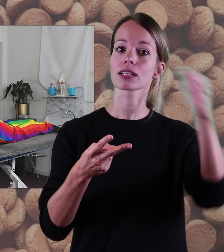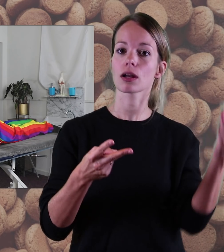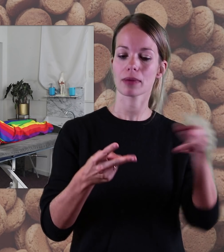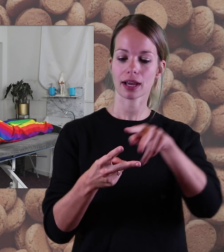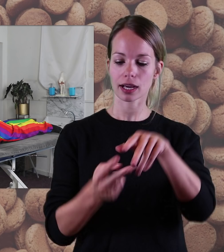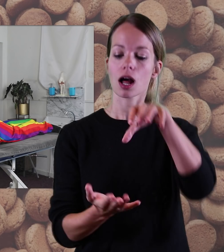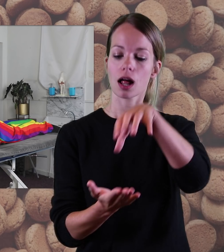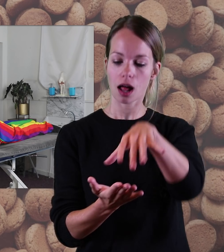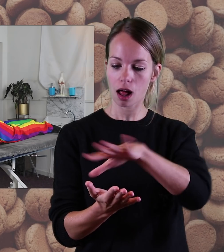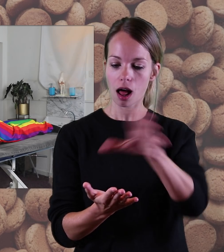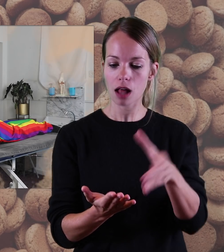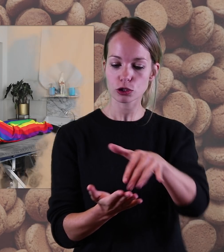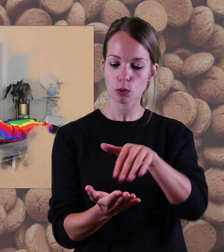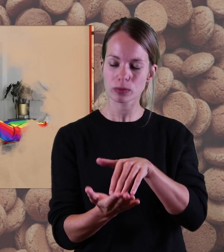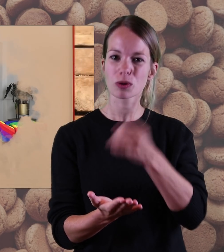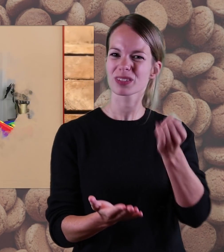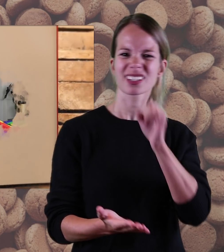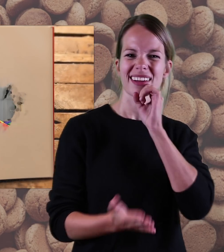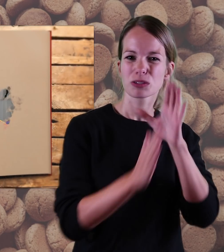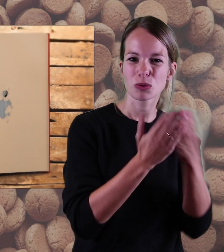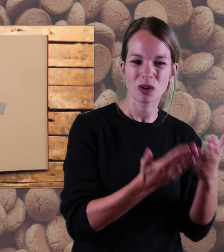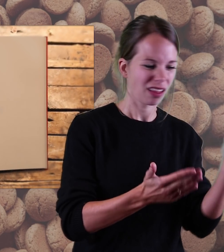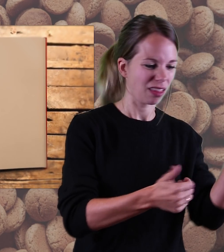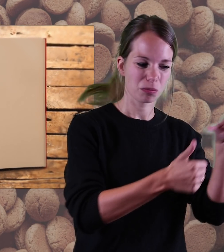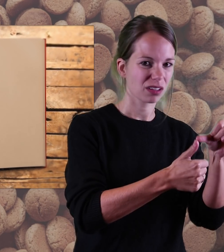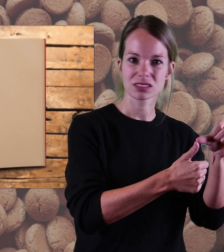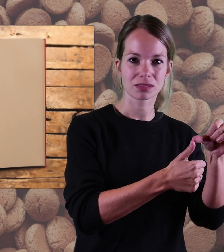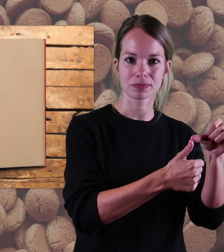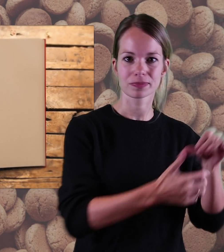het er gewoon eigenlijk niet allemaal niet meer in past, snap je wel?